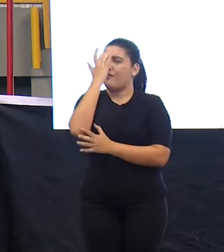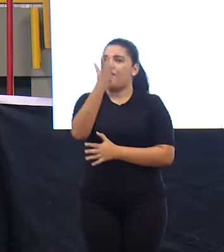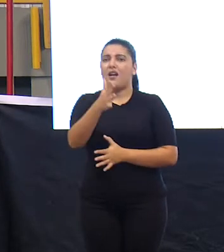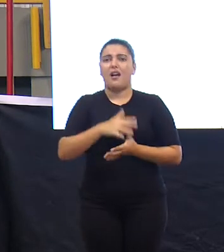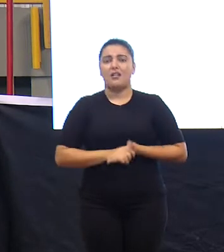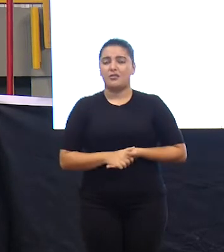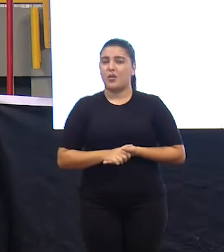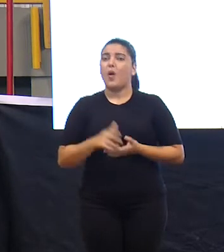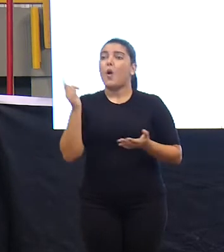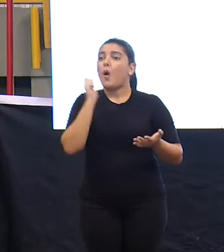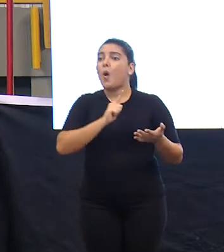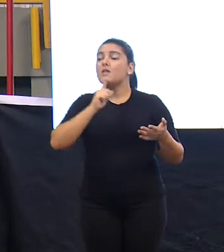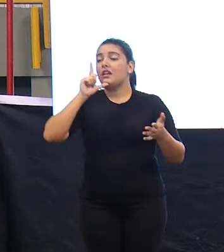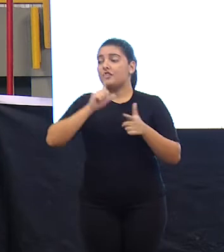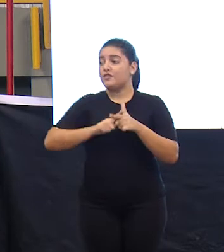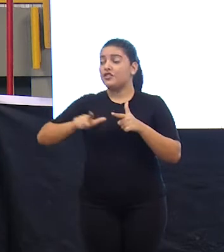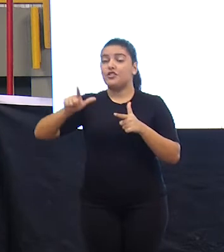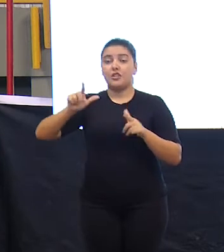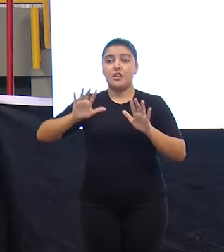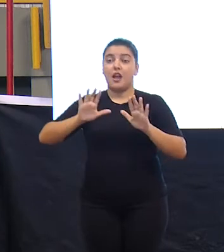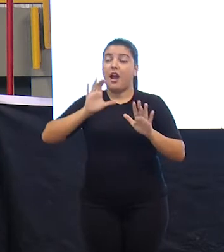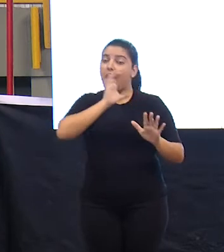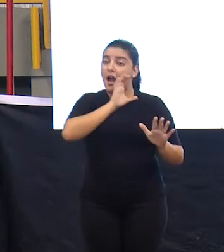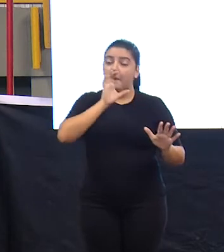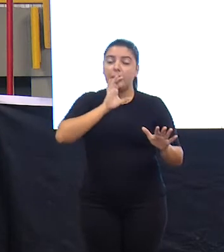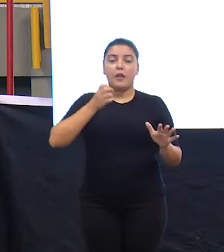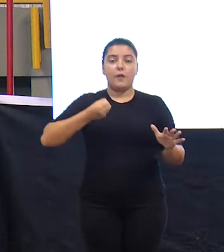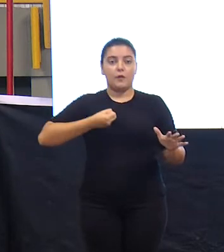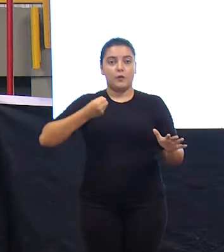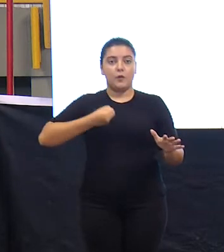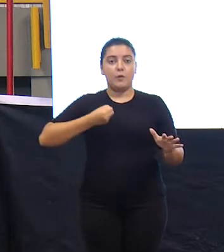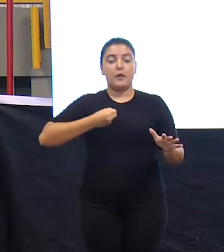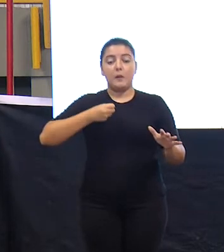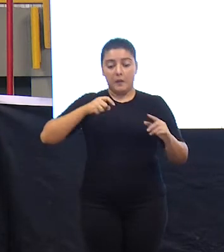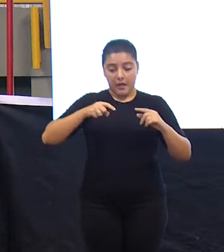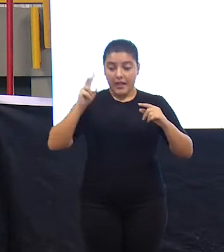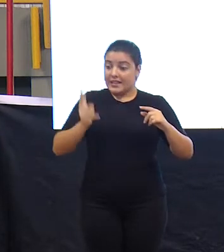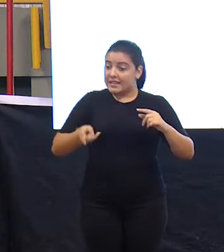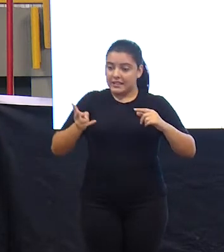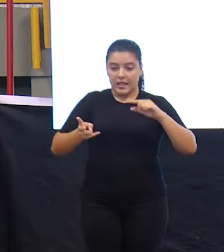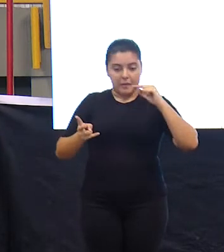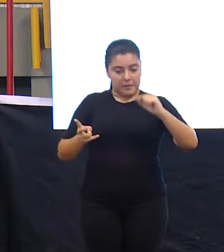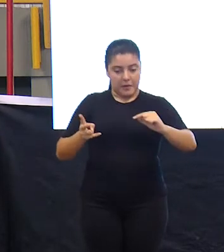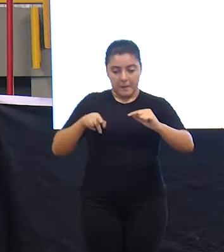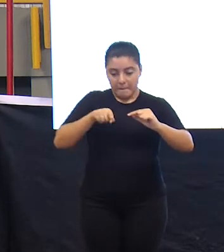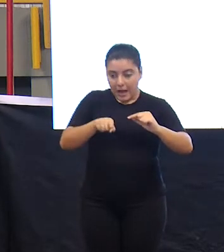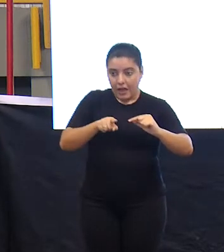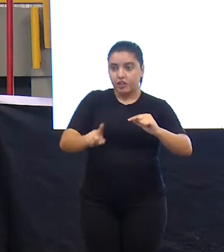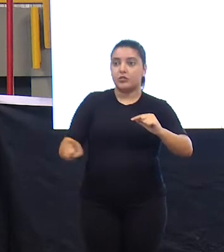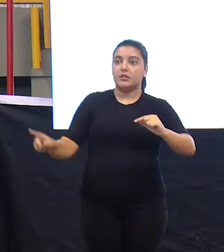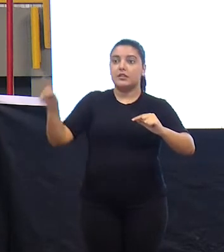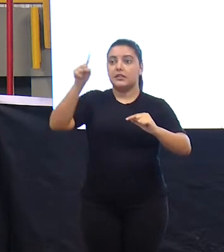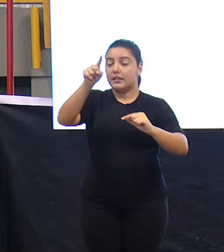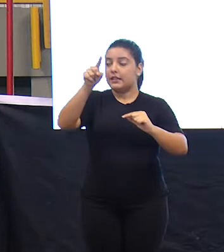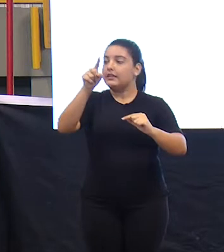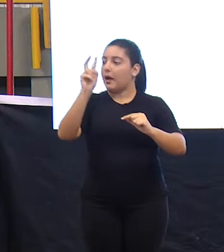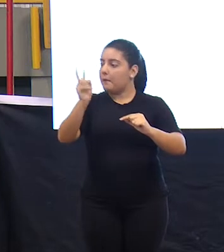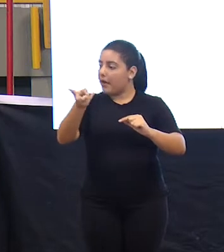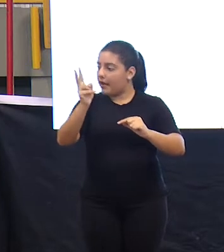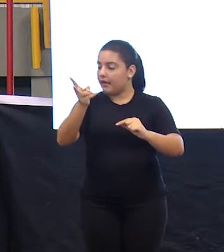fácil eu dividir e ele virar 100. Agora, o número que eu dividi embaixo, eu divido em cima. E aí ele virou o quê?